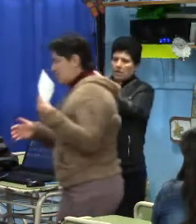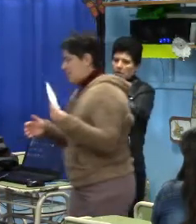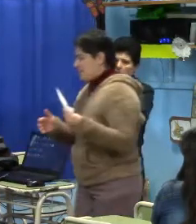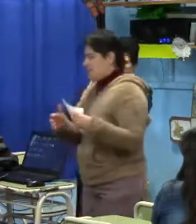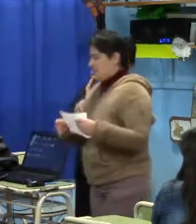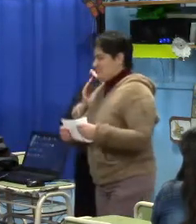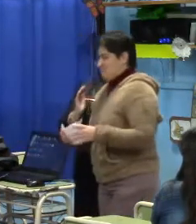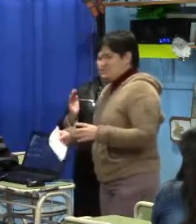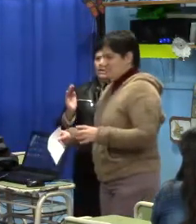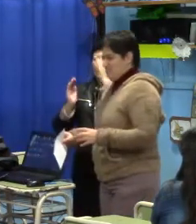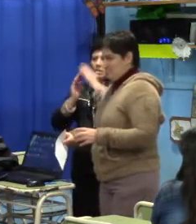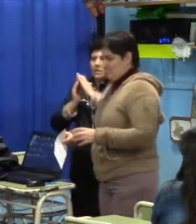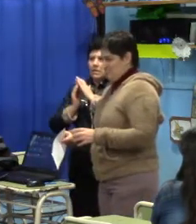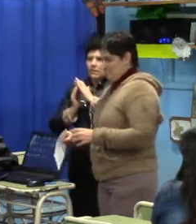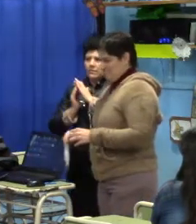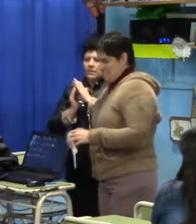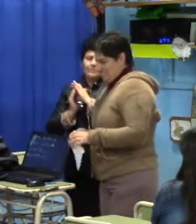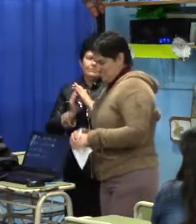¿De que lo lean?